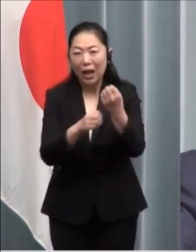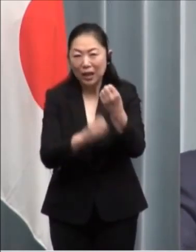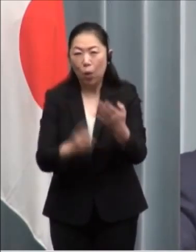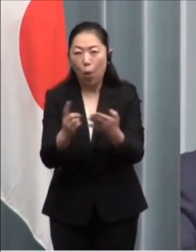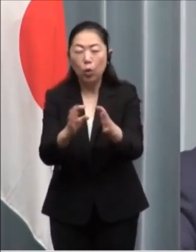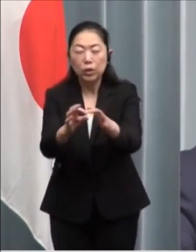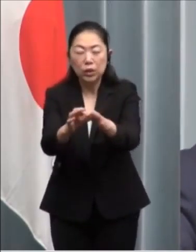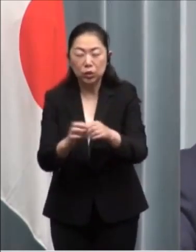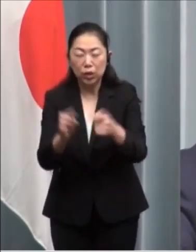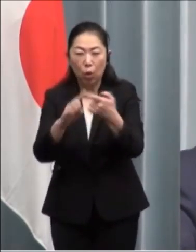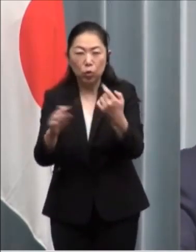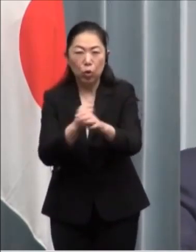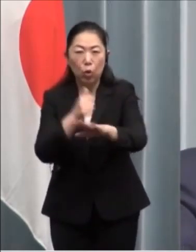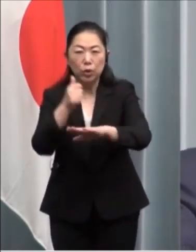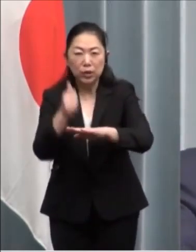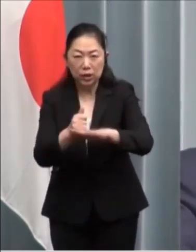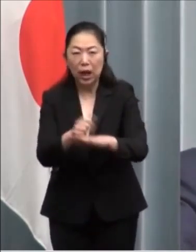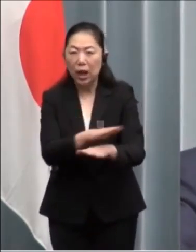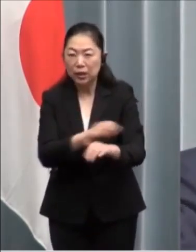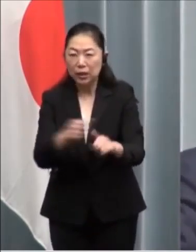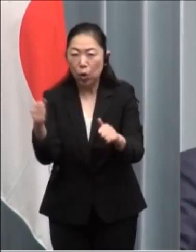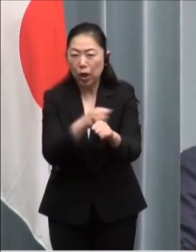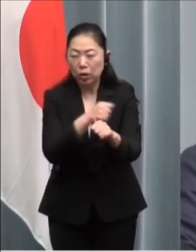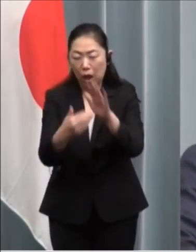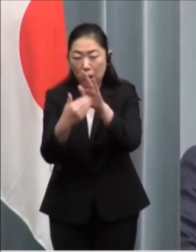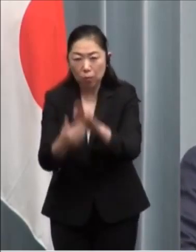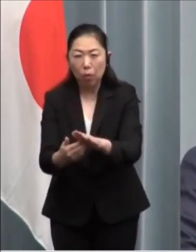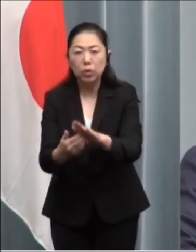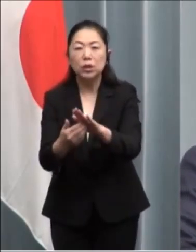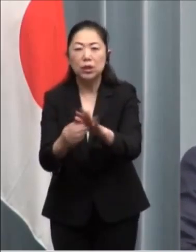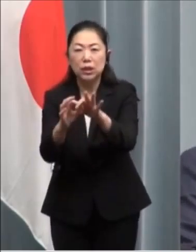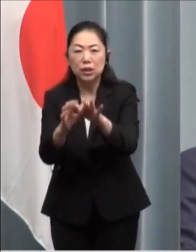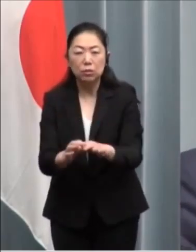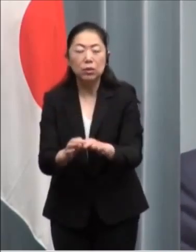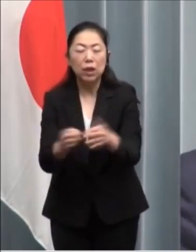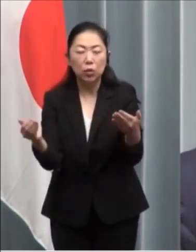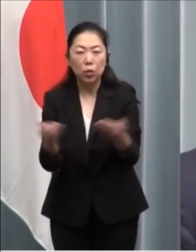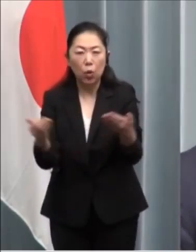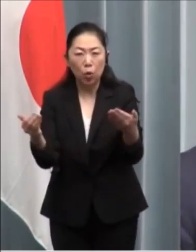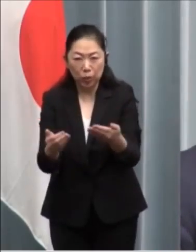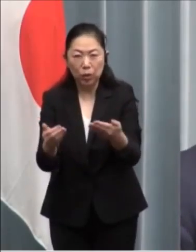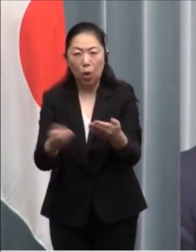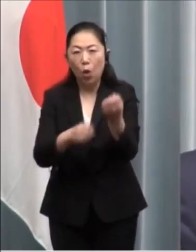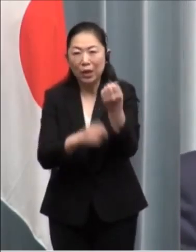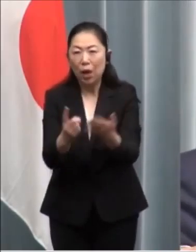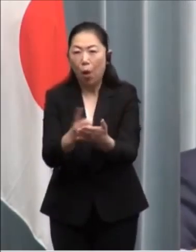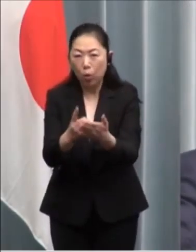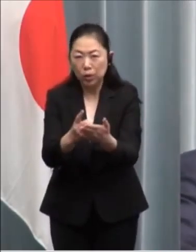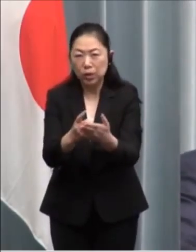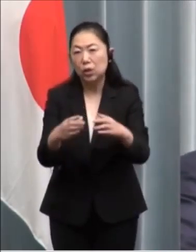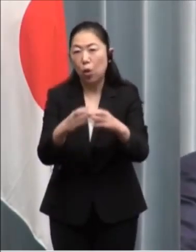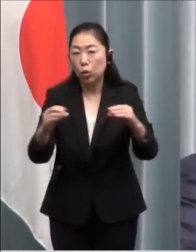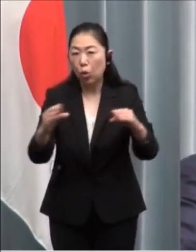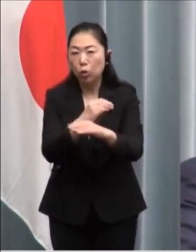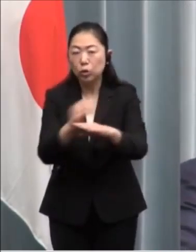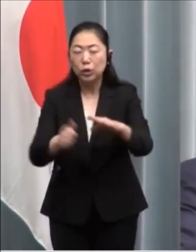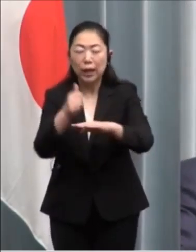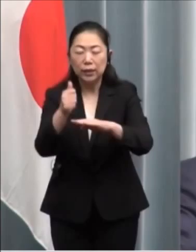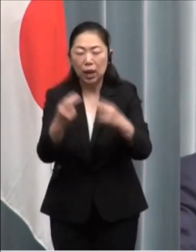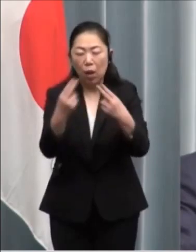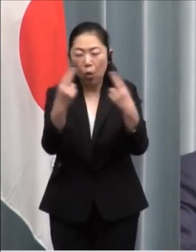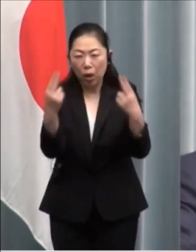労働大臣から児童虐待防止対策に関する業務の基本方針について、国土交通大臣から北海道総